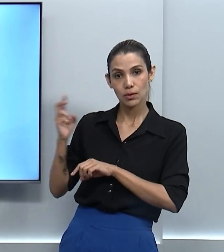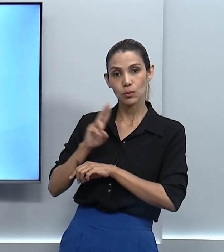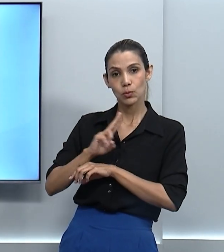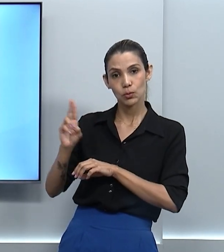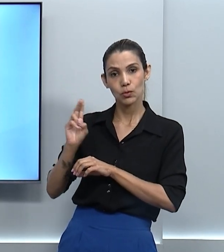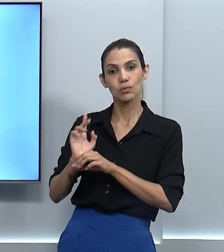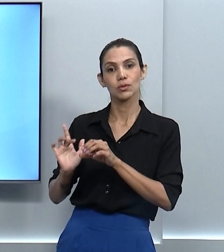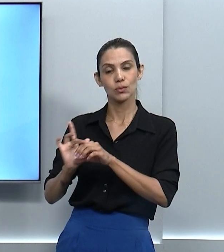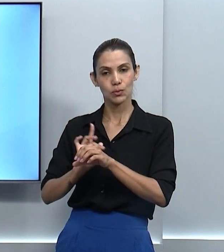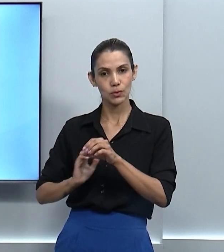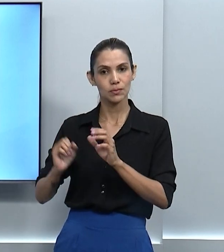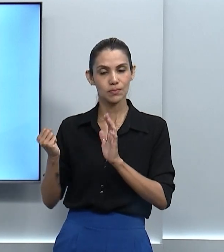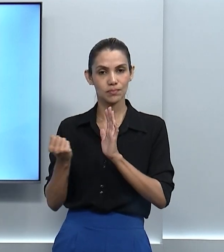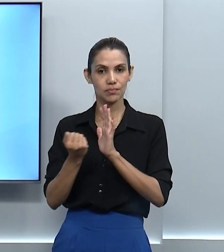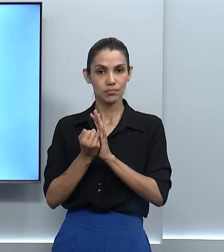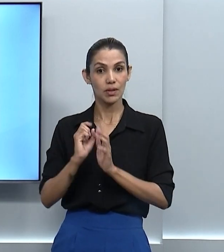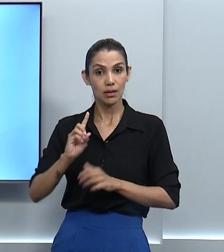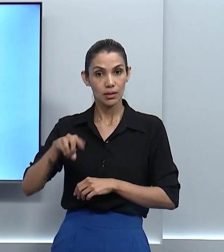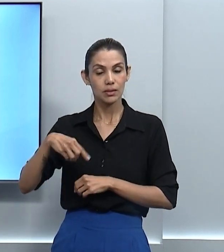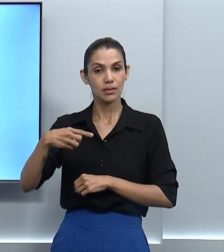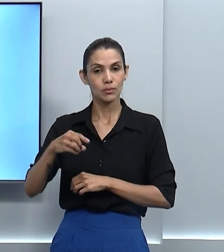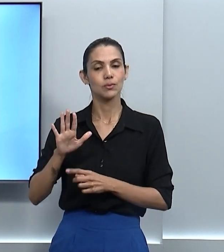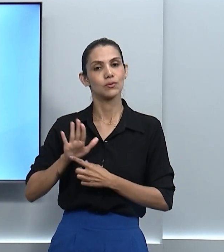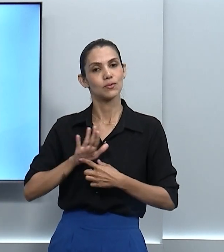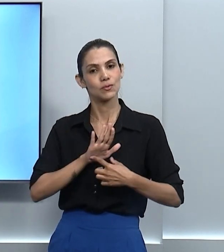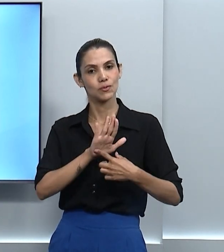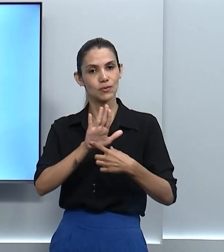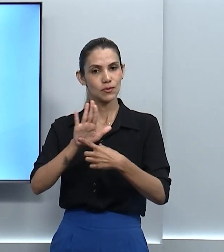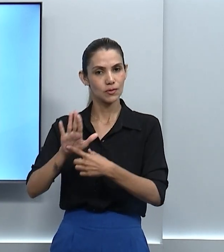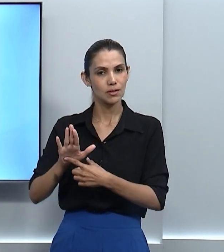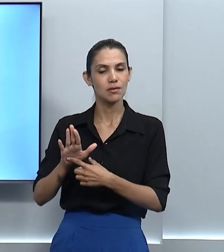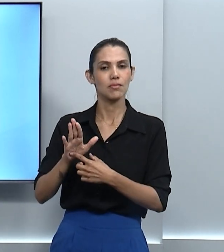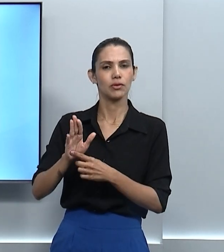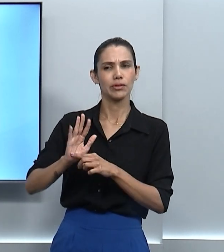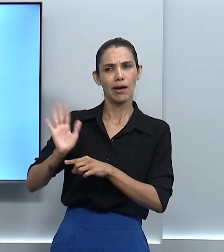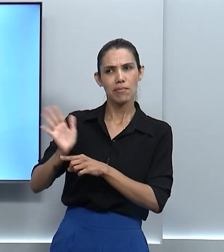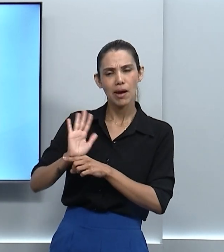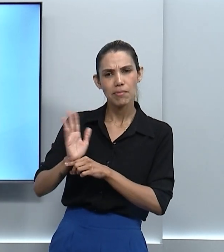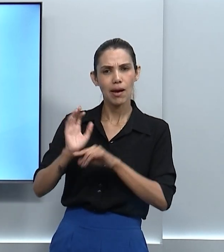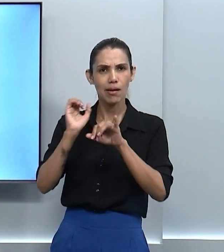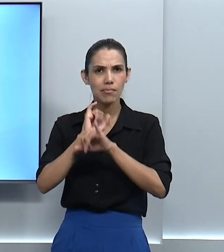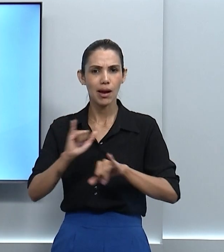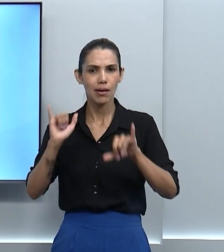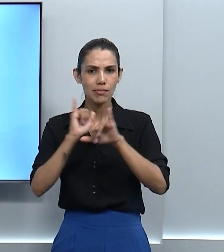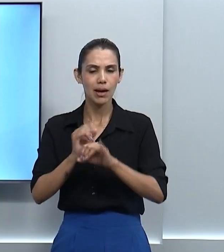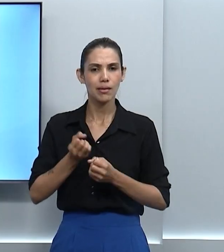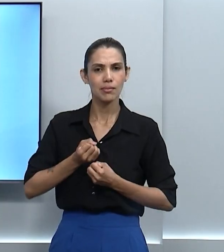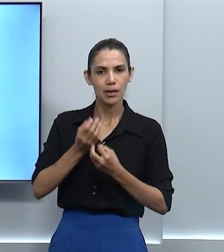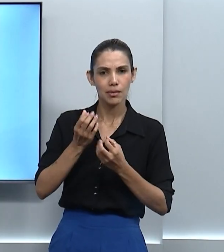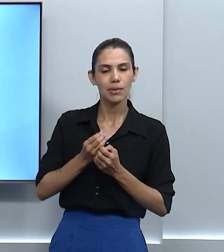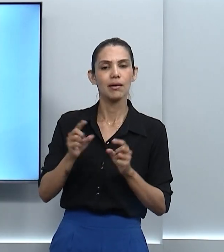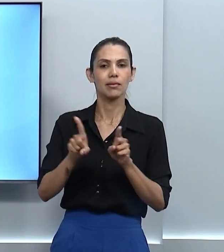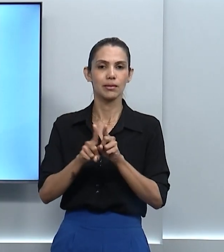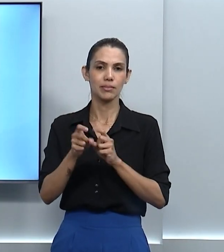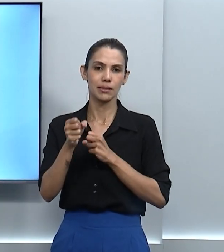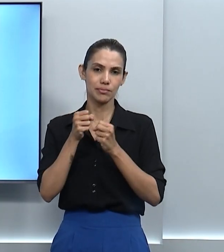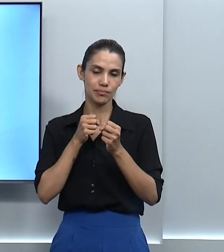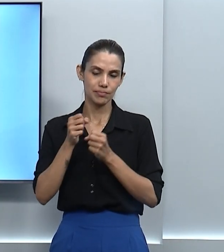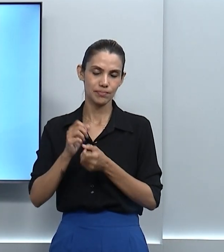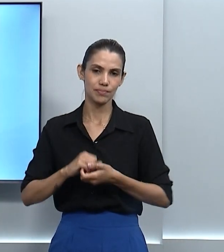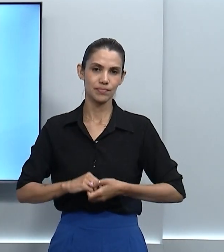programa agora. Daqui a pouco é nessa tela que a gente vai conferir o direto da redação, o link ao vivo e também a nossa matéria de